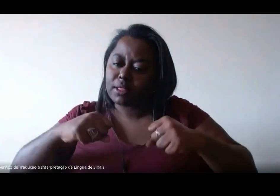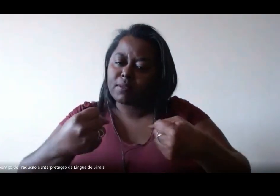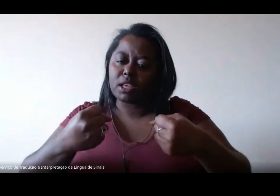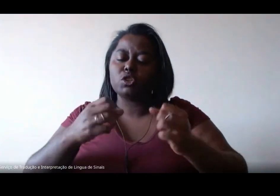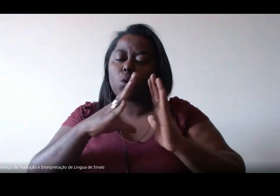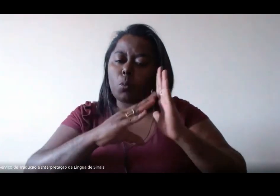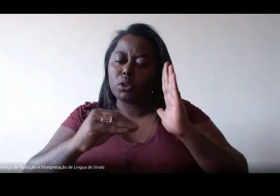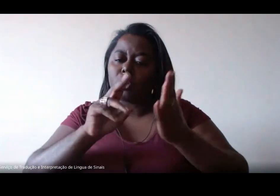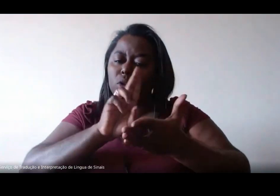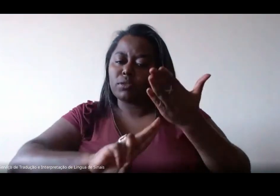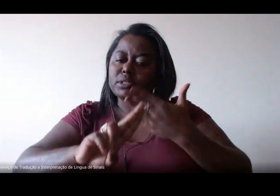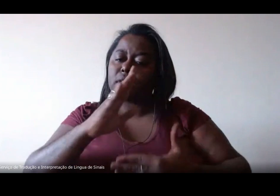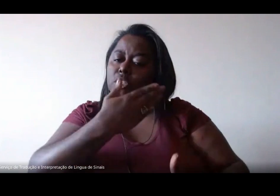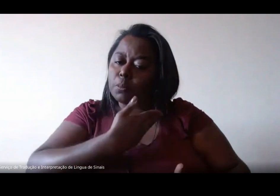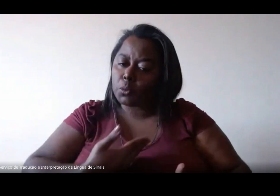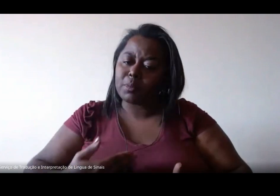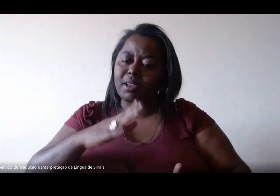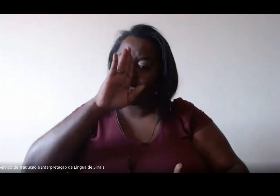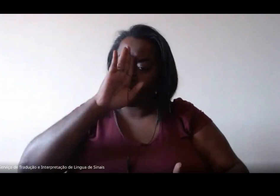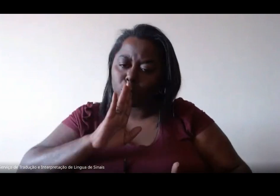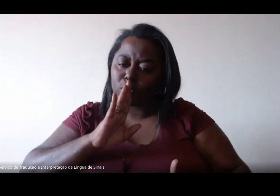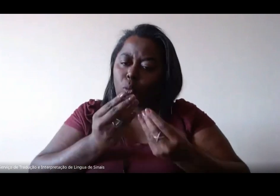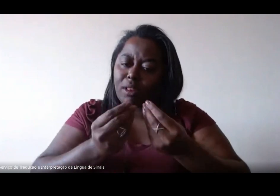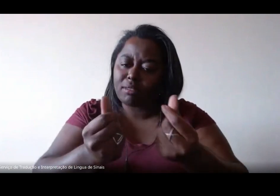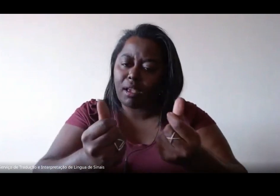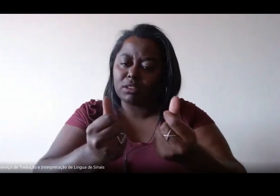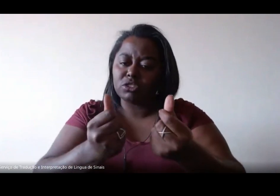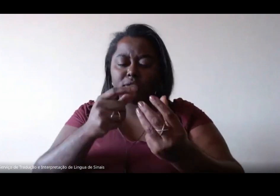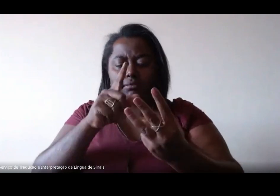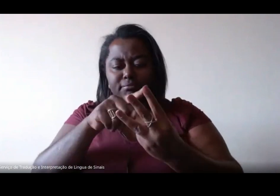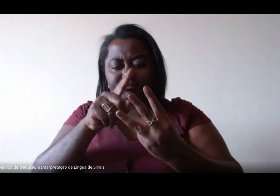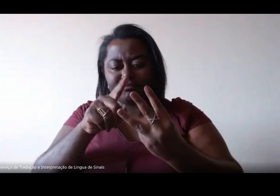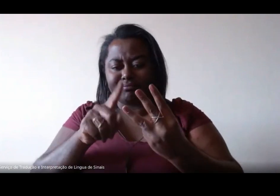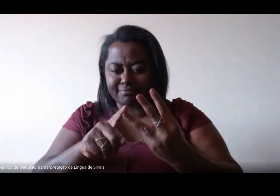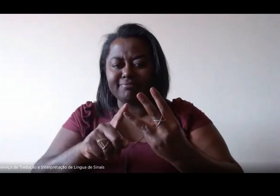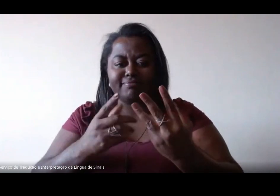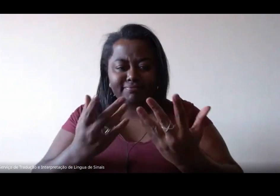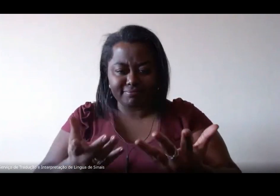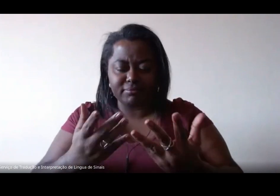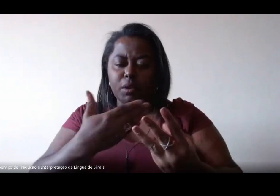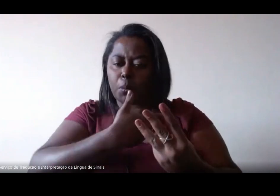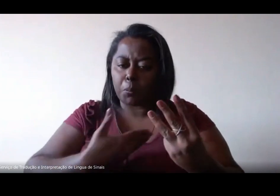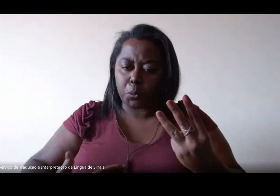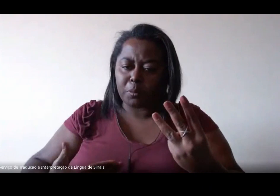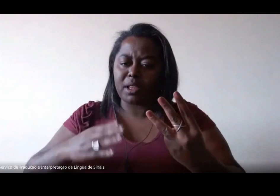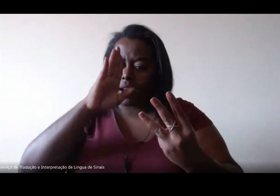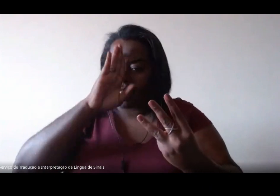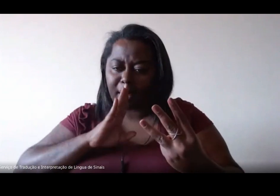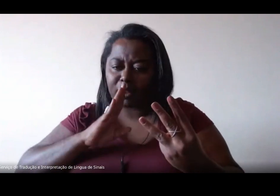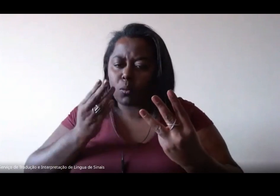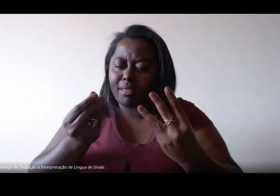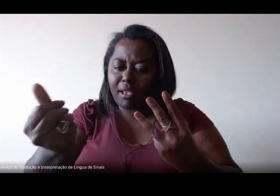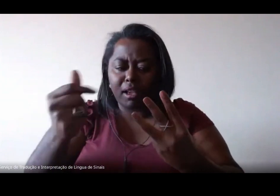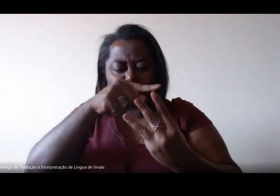universidade pública, gratuita, de qualidade. Esses três faz tempo que a gente via na enumeração, né?